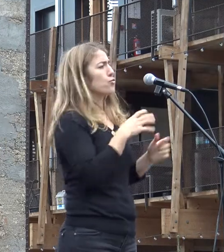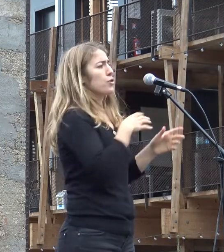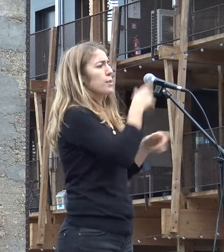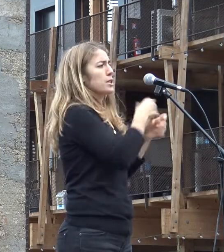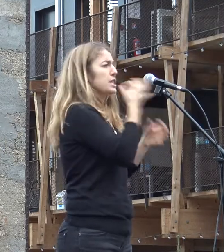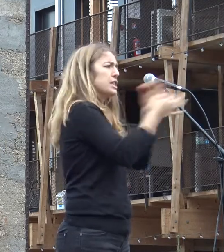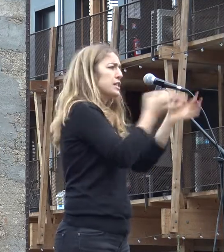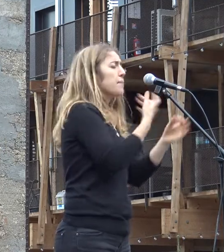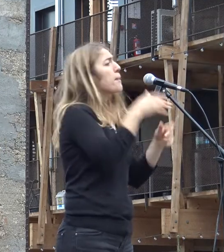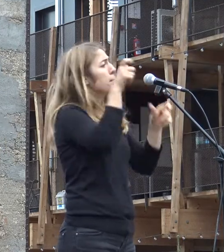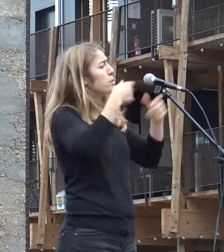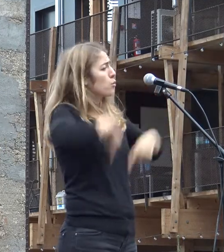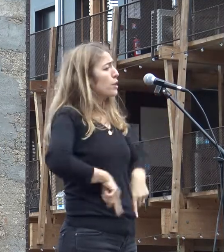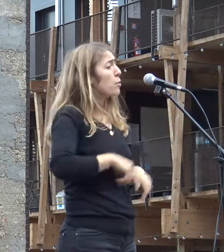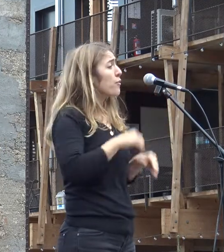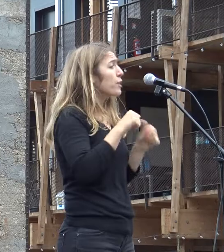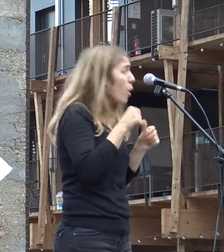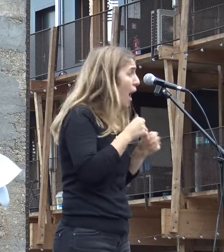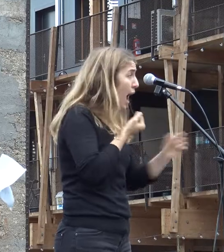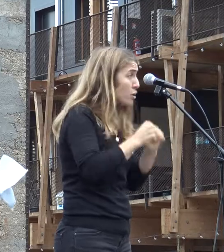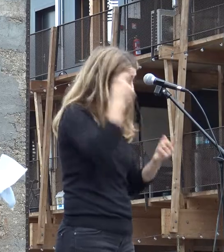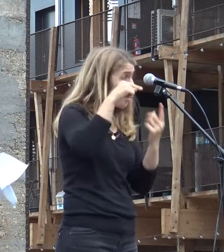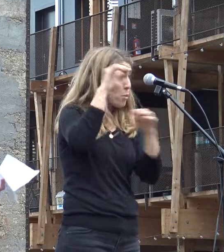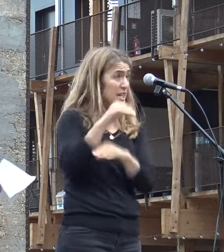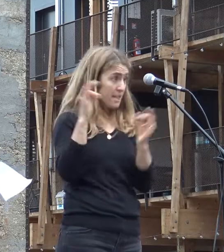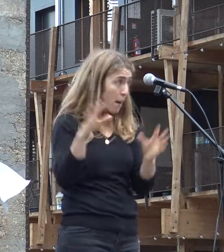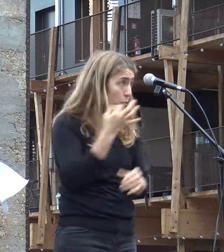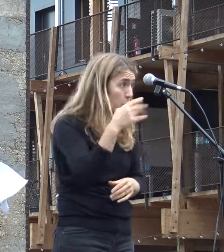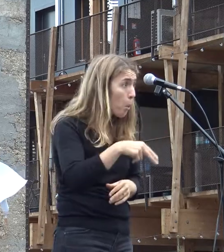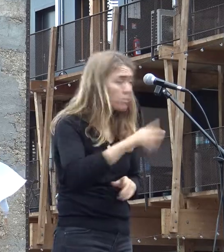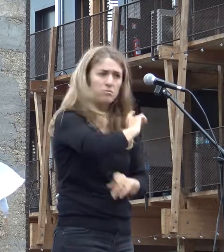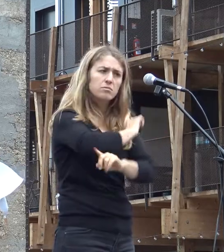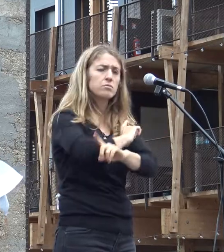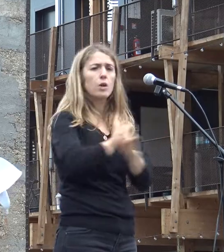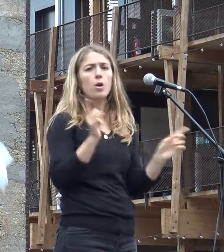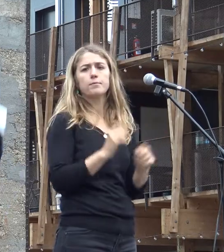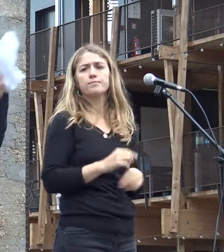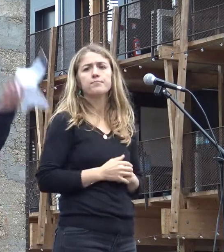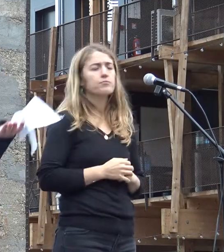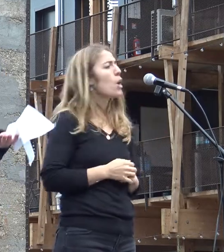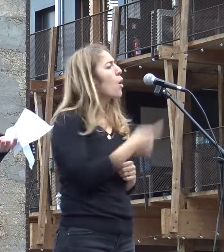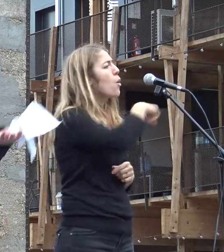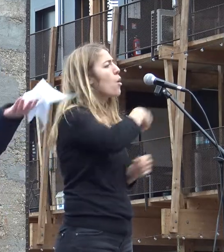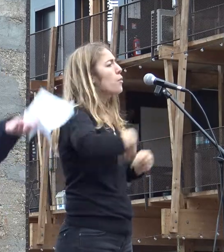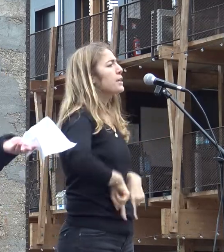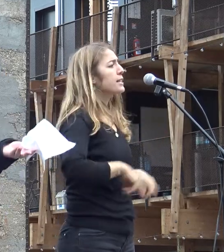nos dirigeants, que font-ils? Est-ce qu'ils agissent pour le climat aujourd'hui? Est-ce qu'ils